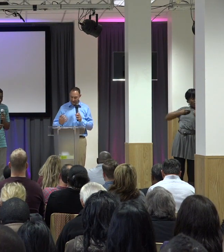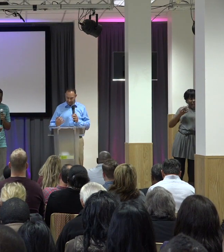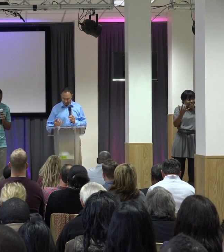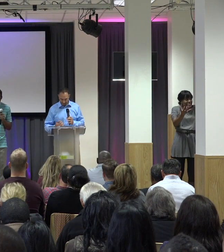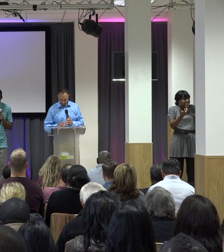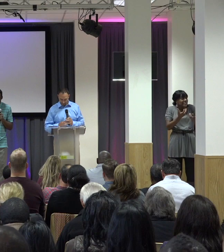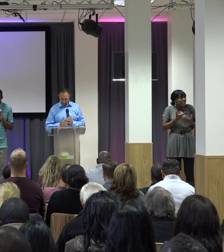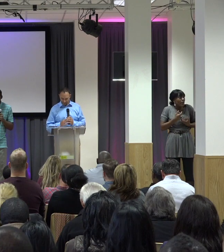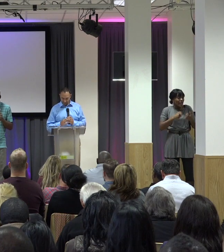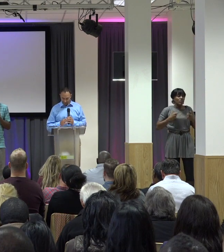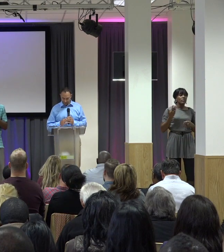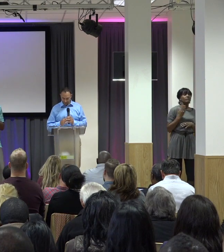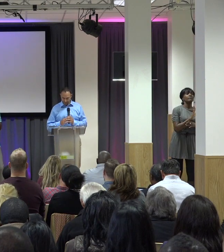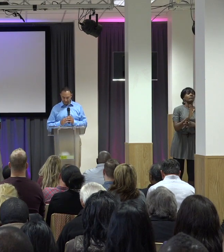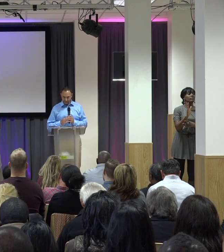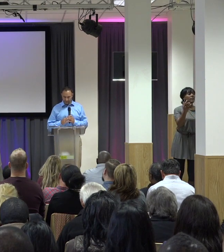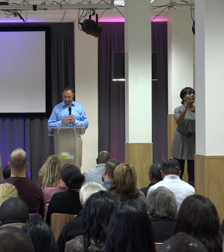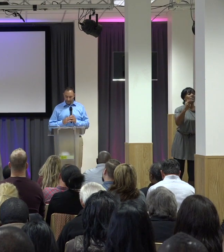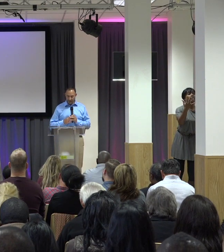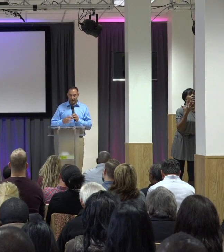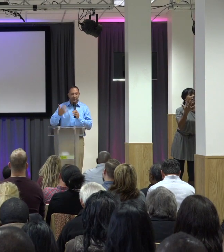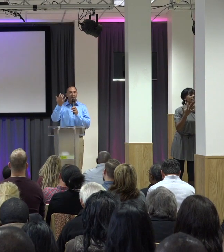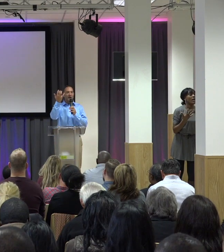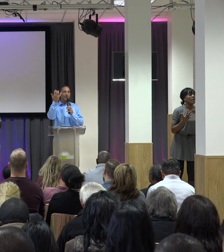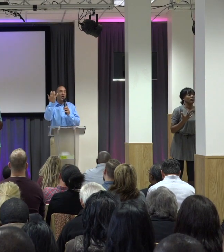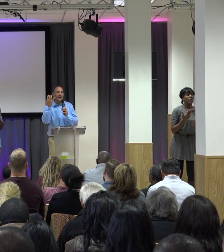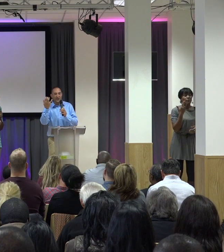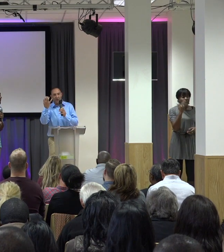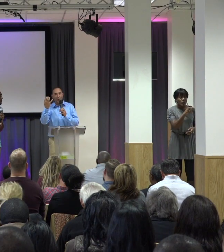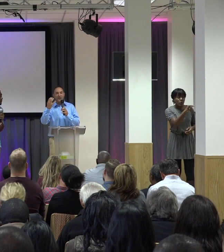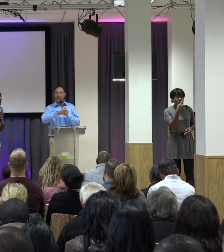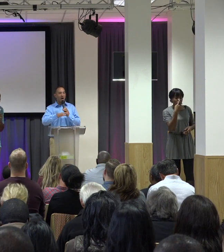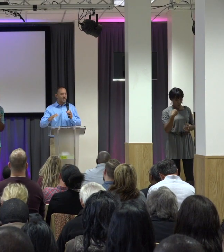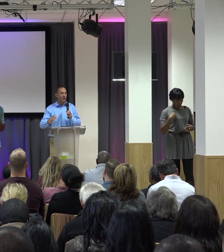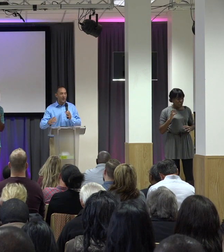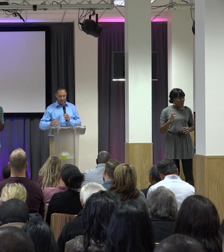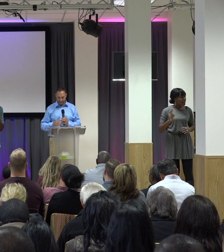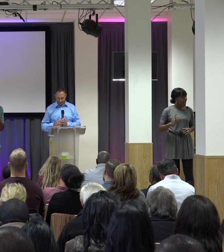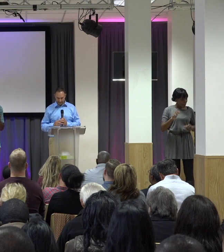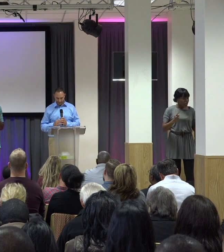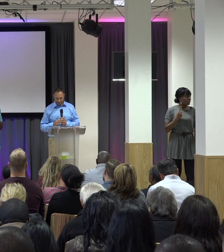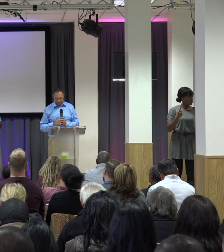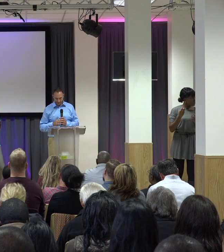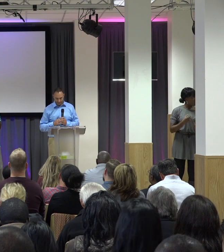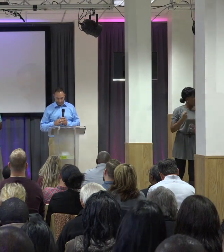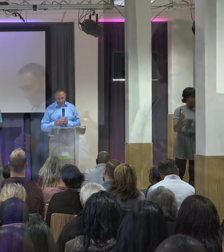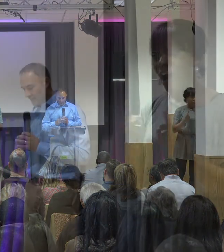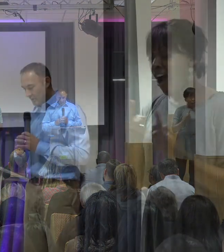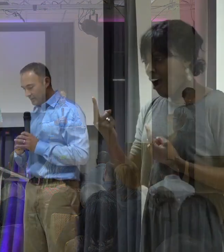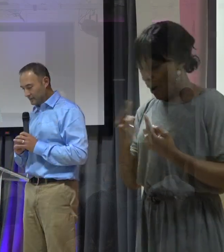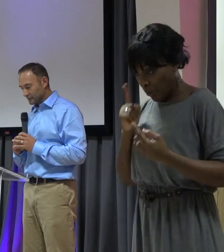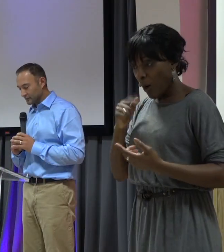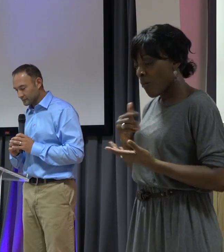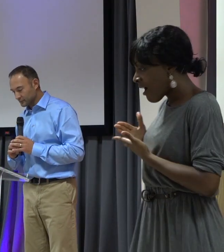demonstration Si ta vie est une démonstration authentique of living under God's authority and not your own, de vivre